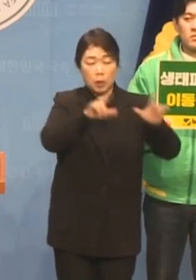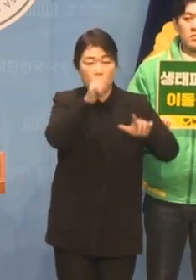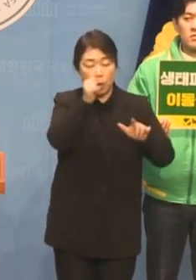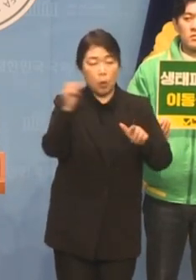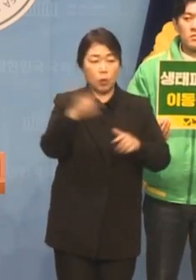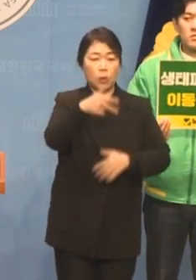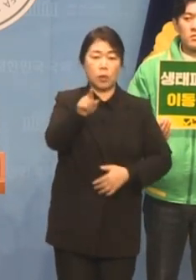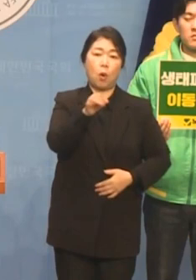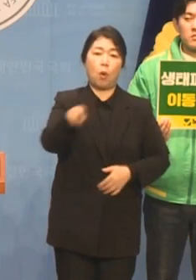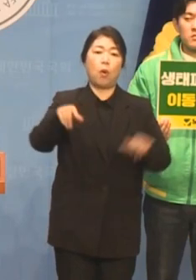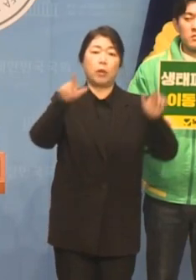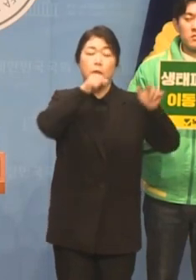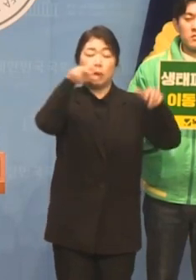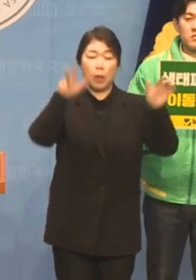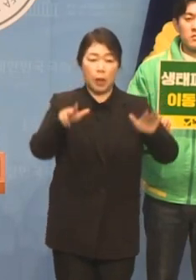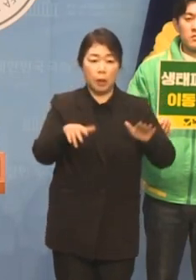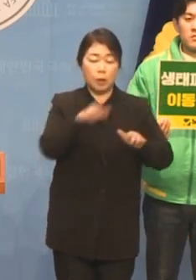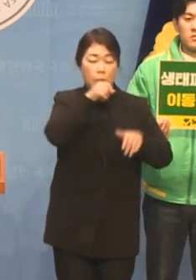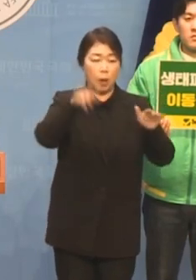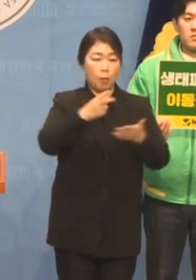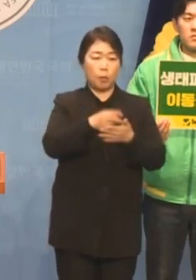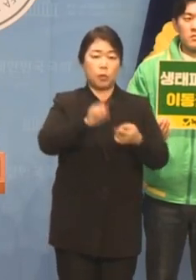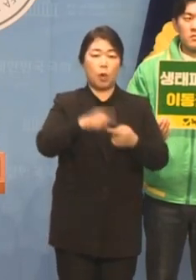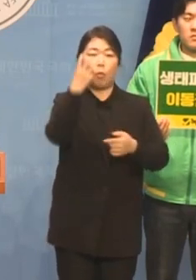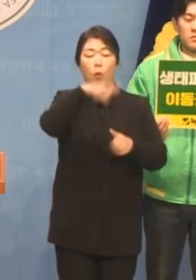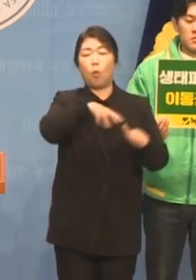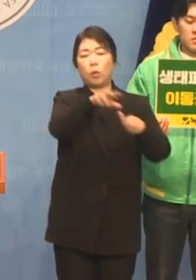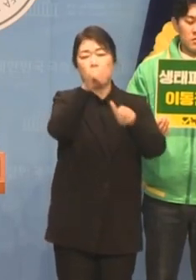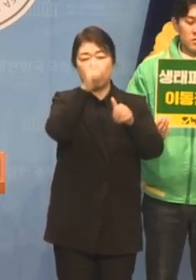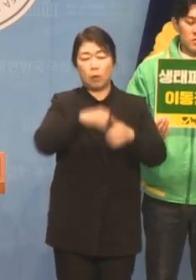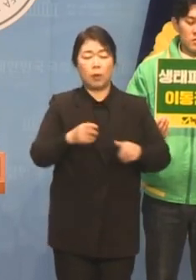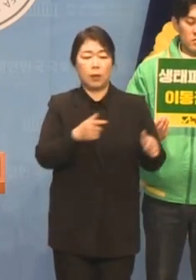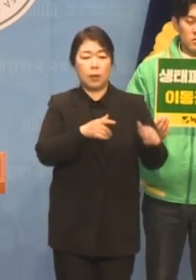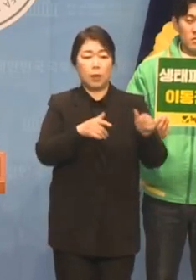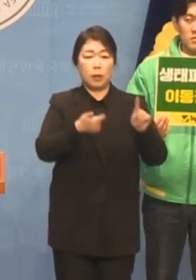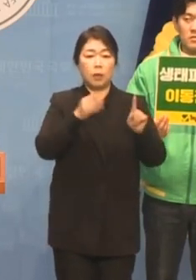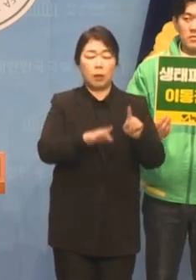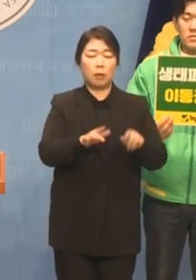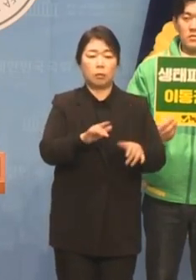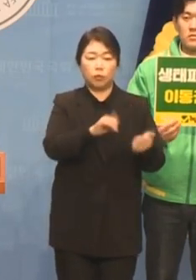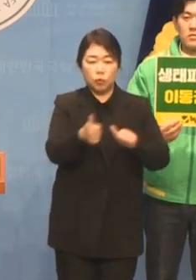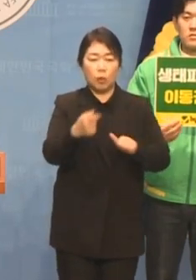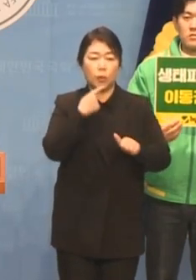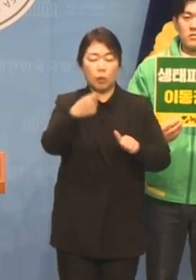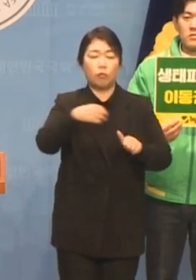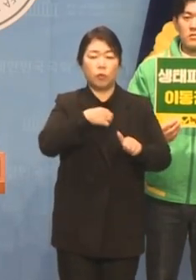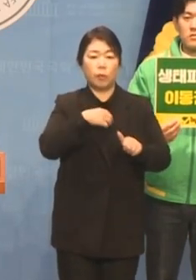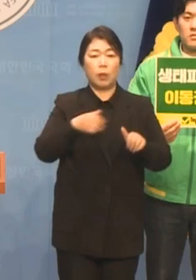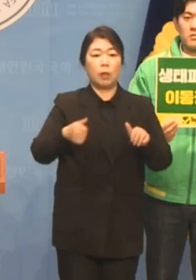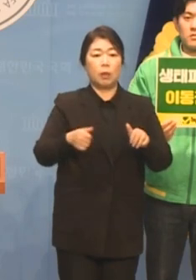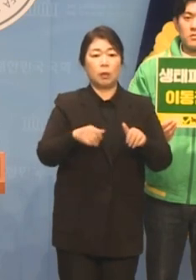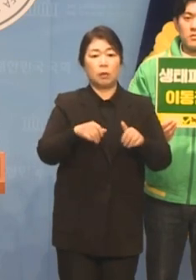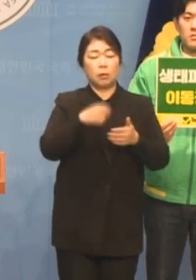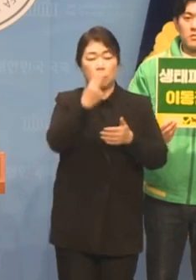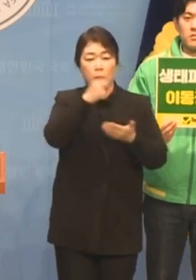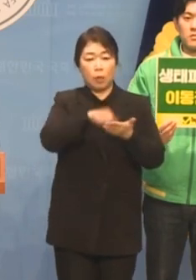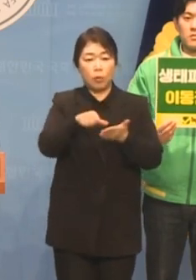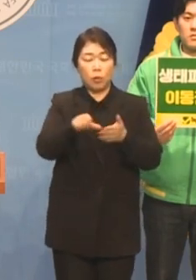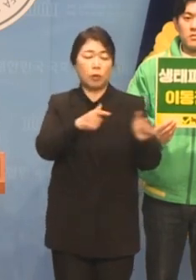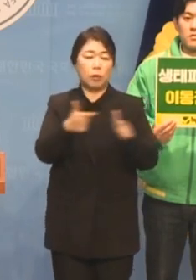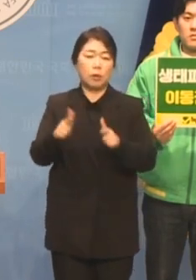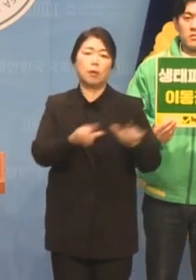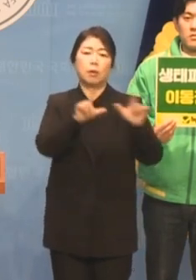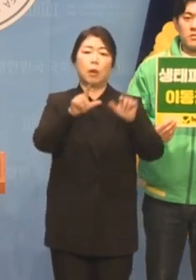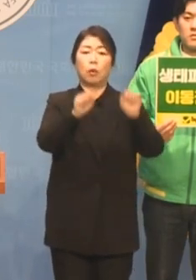아홉 종의 법정 보호 조류가 발견되었습니다 비발리 뱀등 일급 열동이 기종이 서식하고 있는 곳이기도 합니다 해양